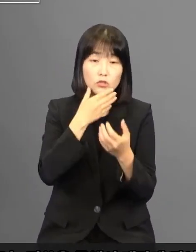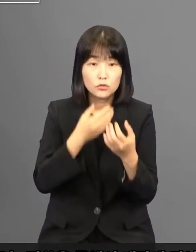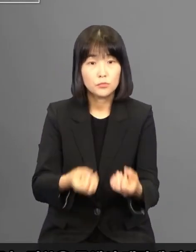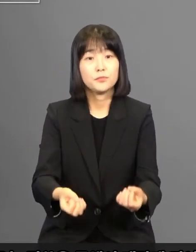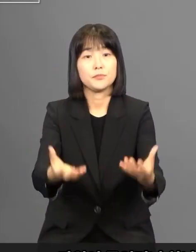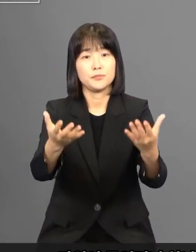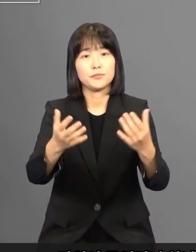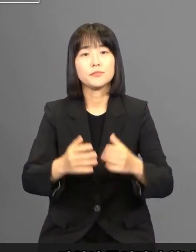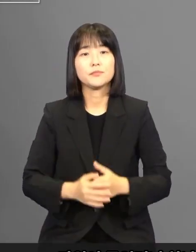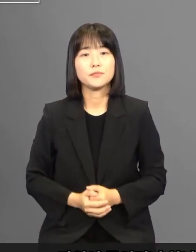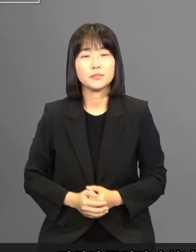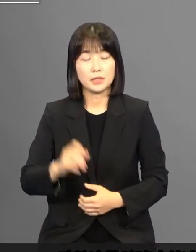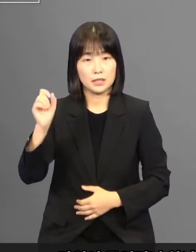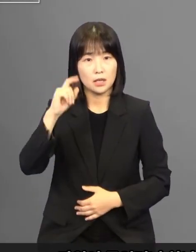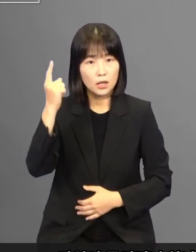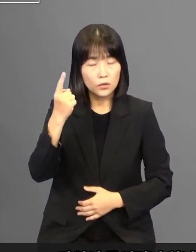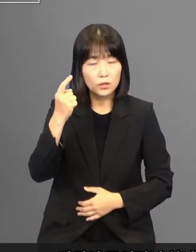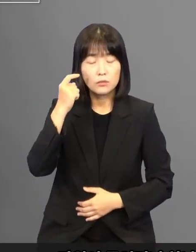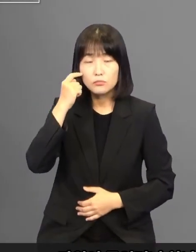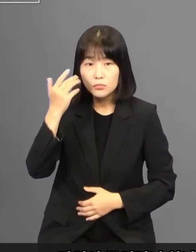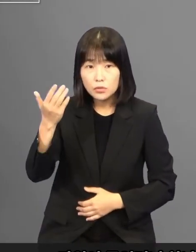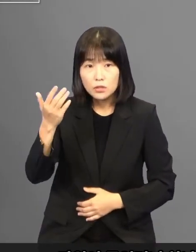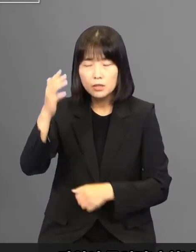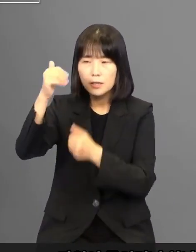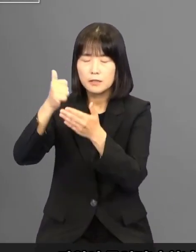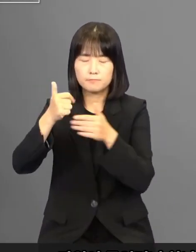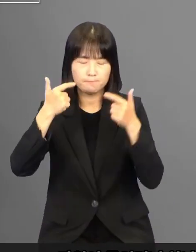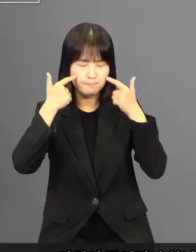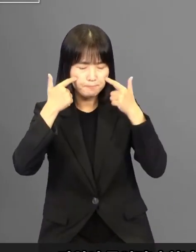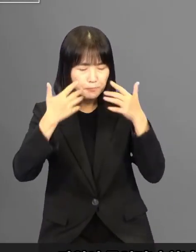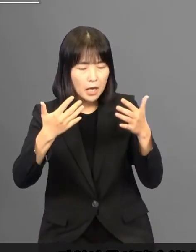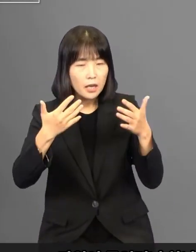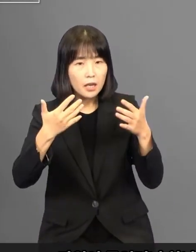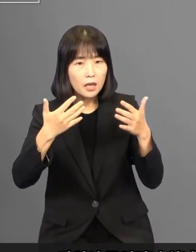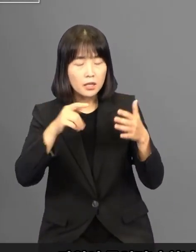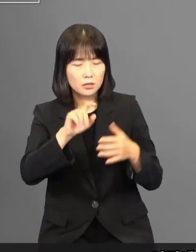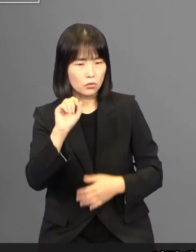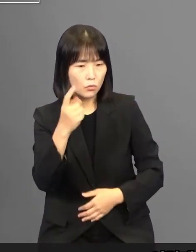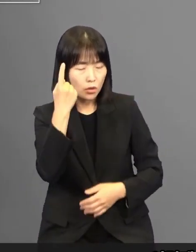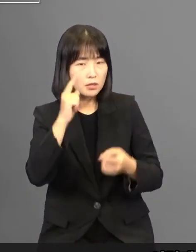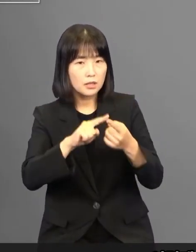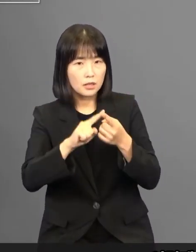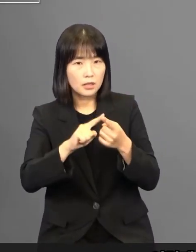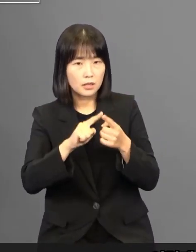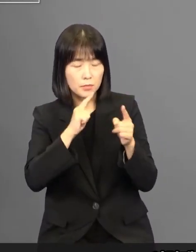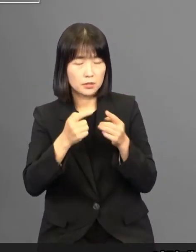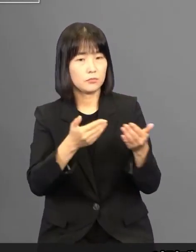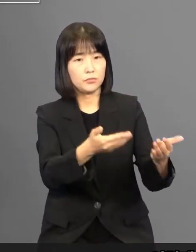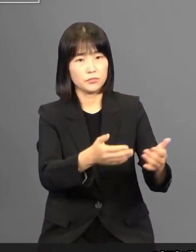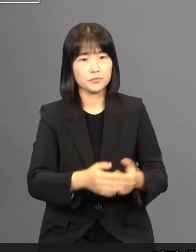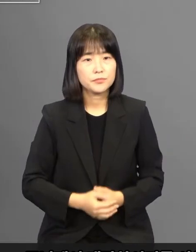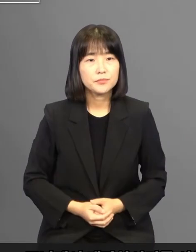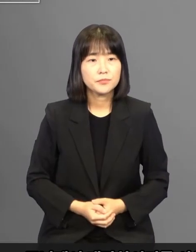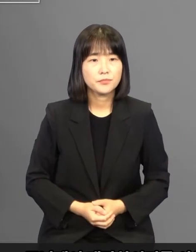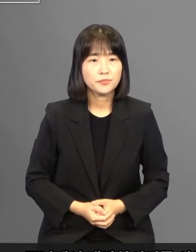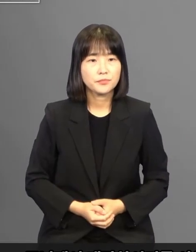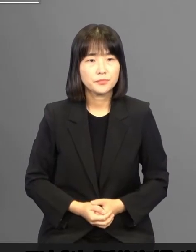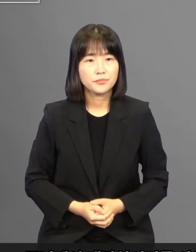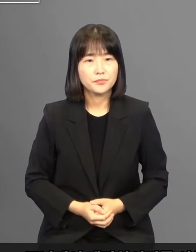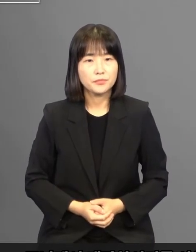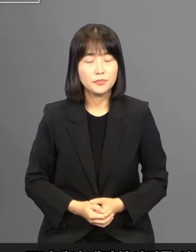축복합니다. 다윗이 물었더니 하나님께서 명확하게 흉년의 원인을 이렇게 말씀해 주십니다.